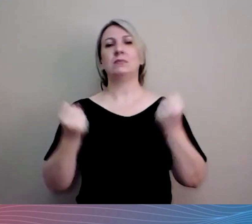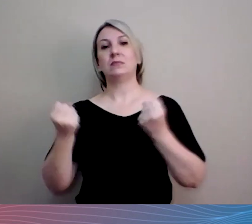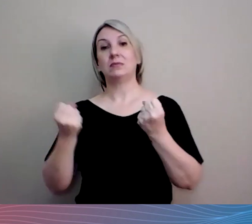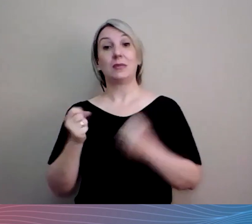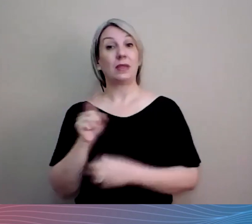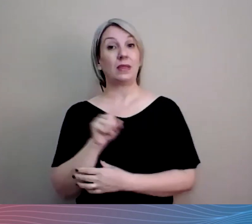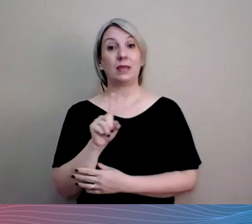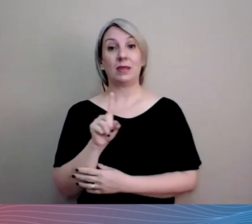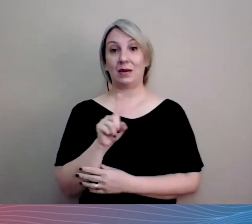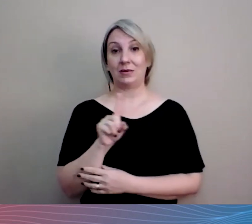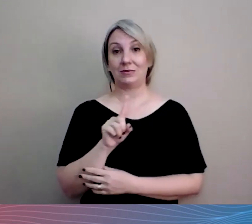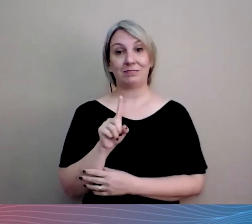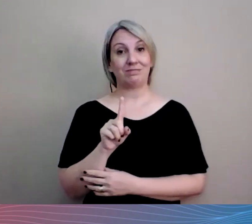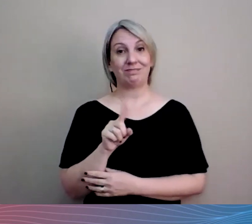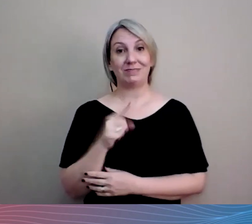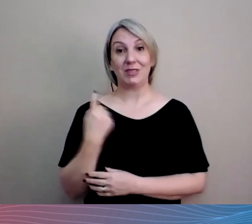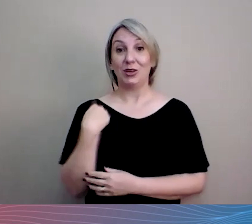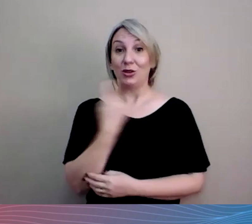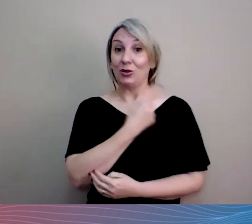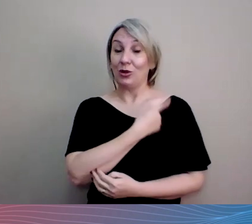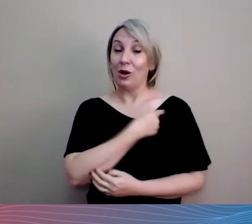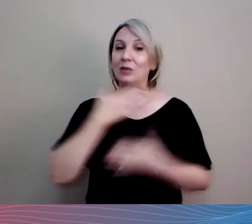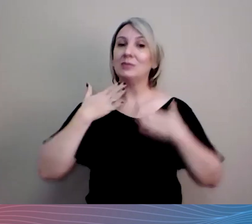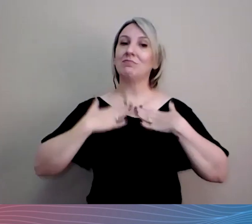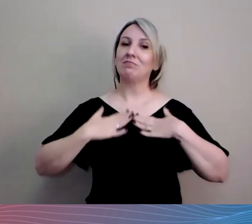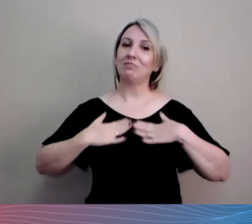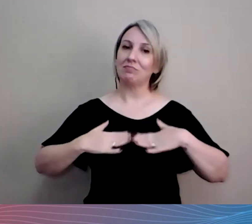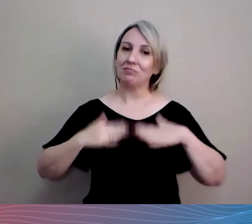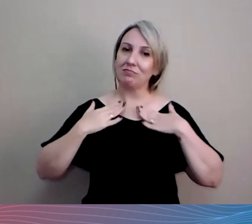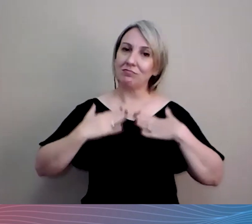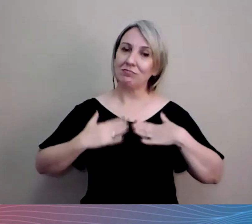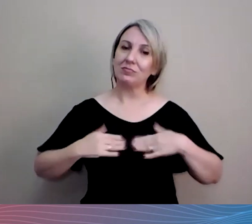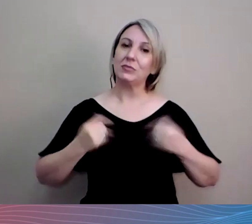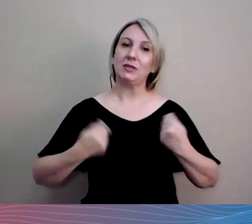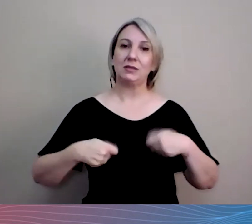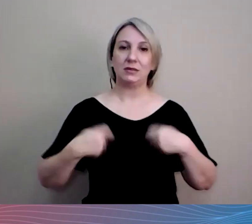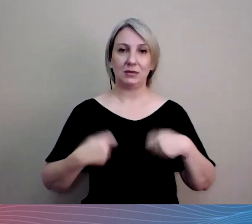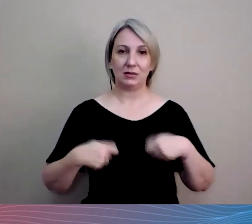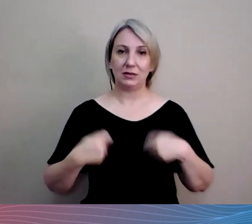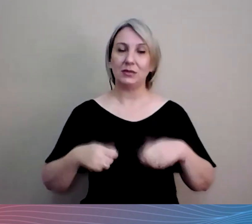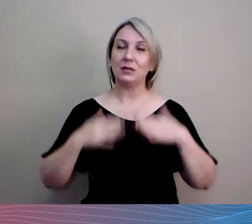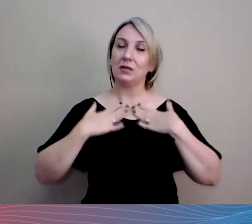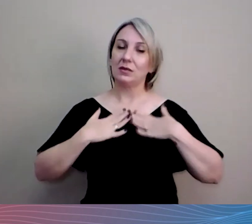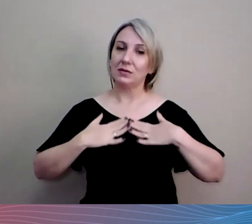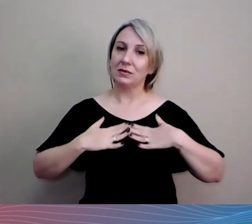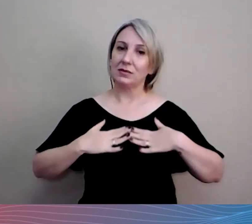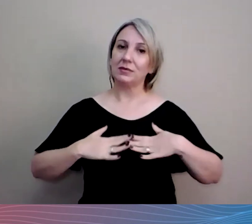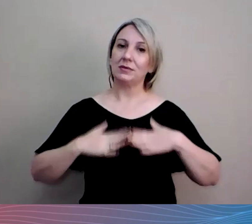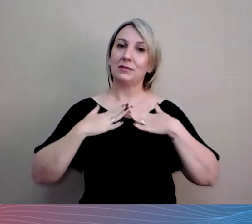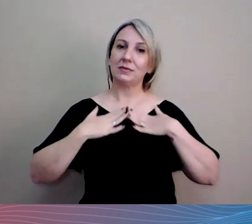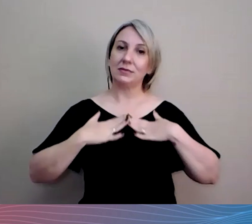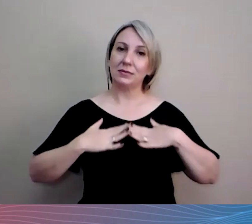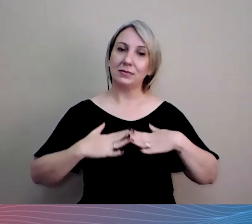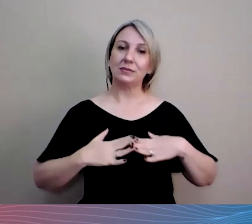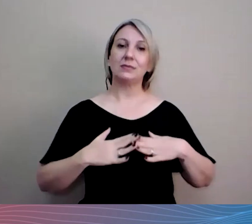Nós devemos, irmãos, agir com brandura, não resistir, né? Não resistir para se defender